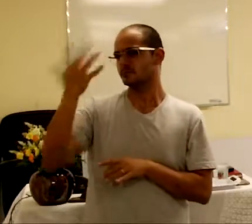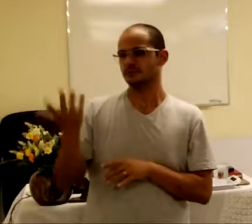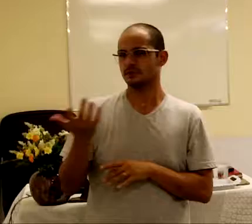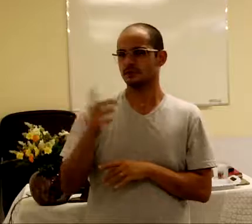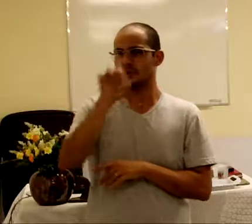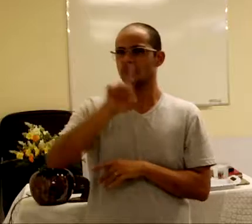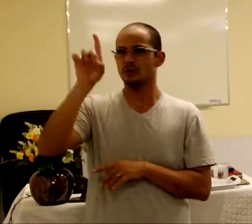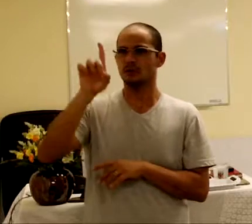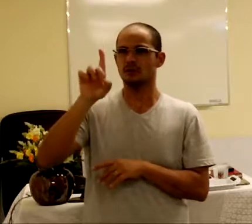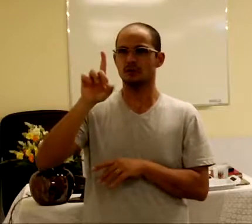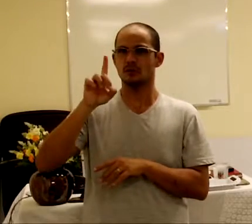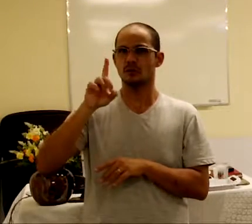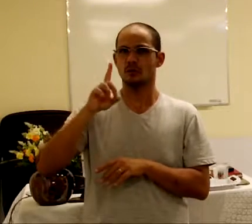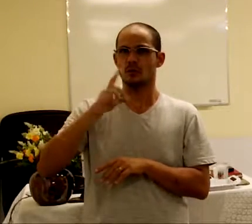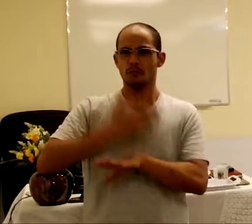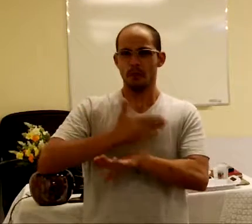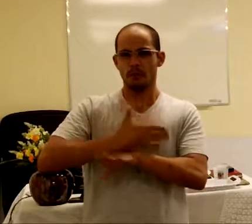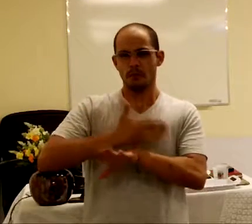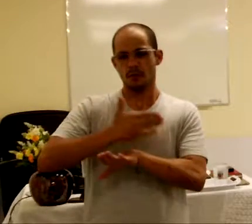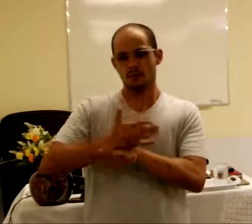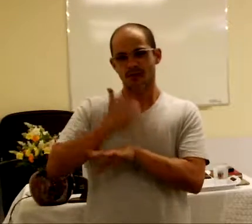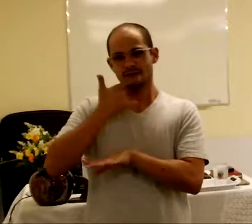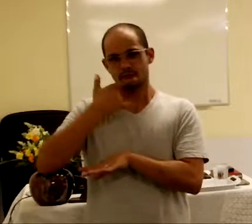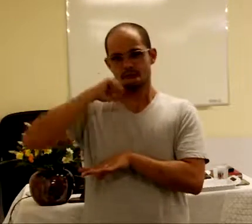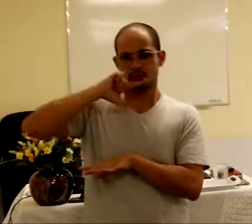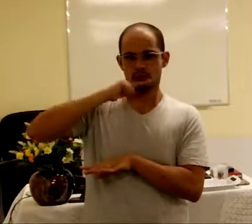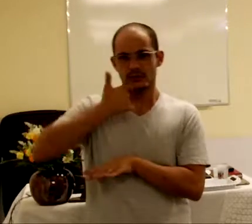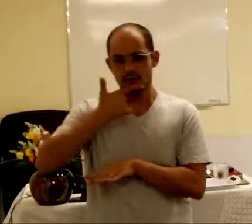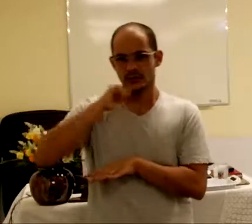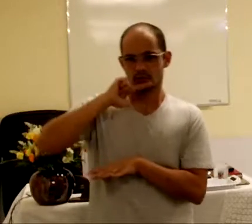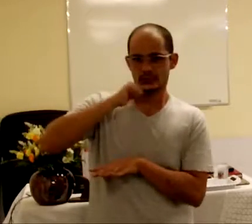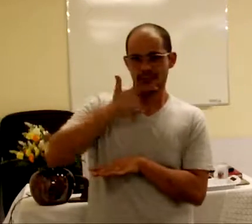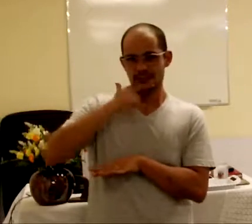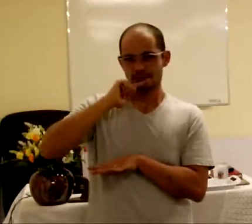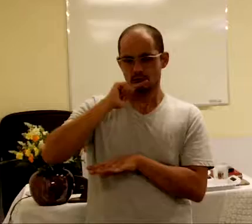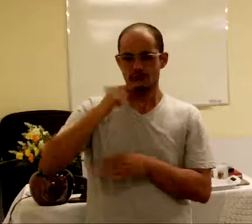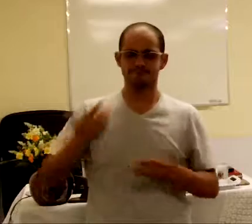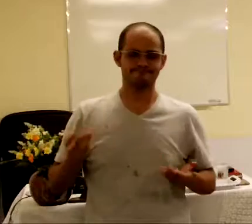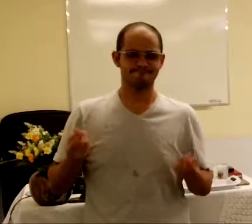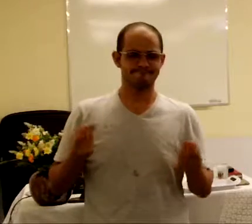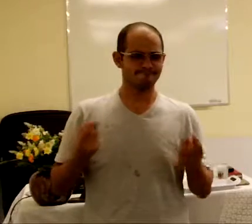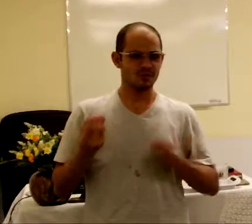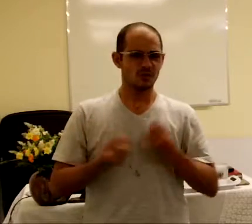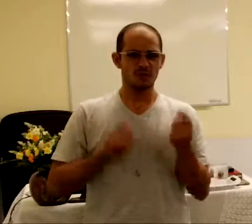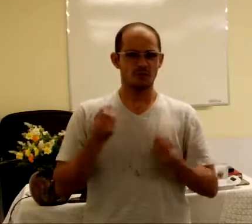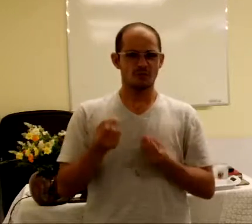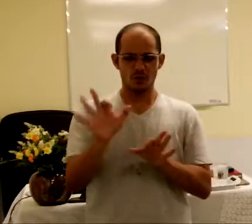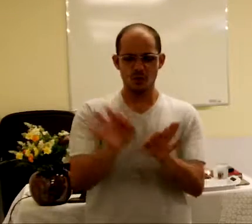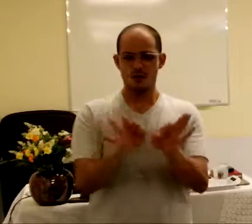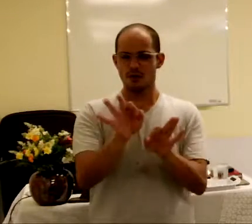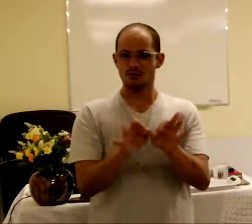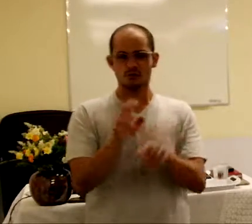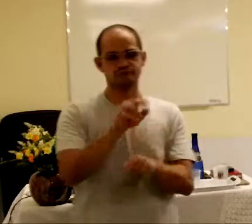hora, né, por qualquer coisa, ele trocasse de opinião, sei lá, mudasse o seu jeito de ser, de organizar o universo, a nossa vida